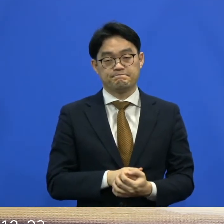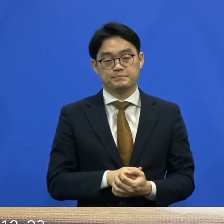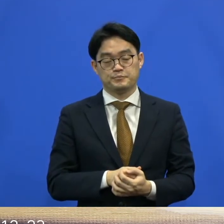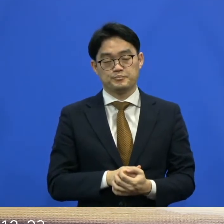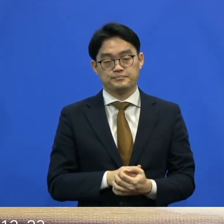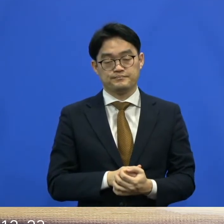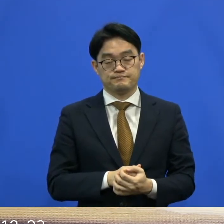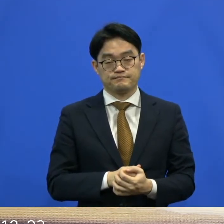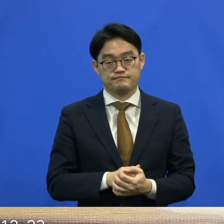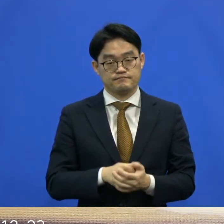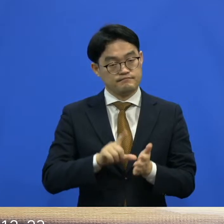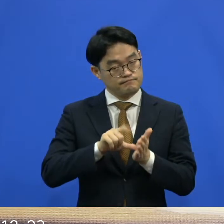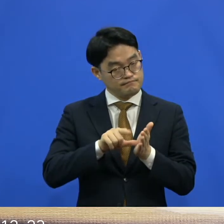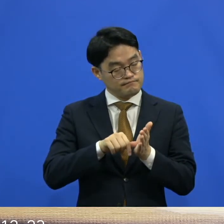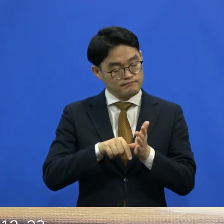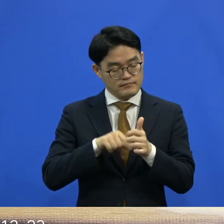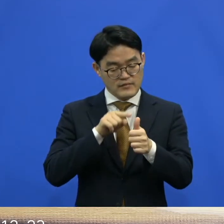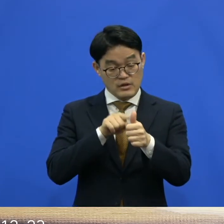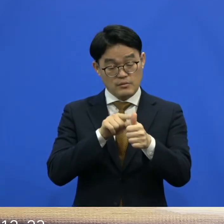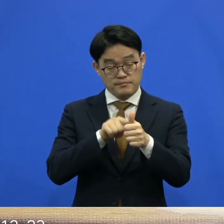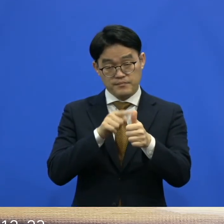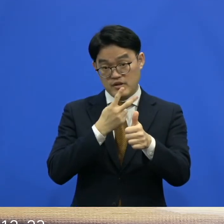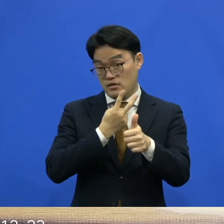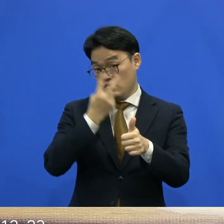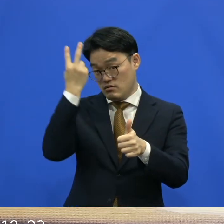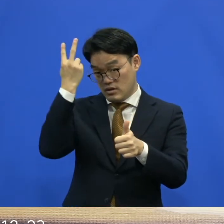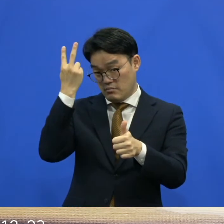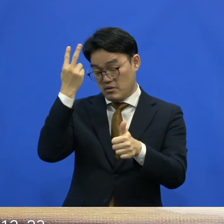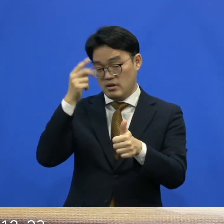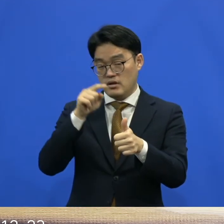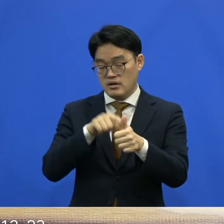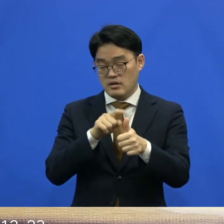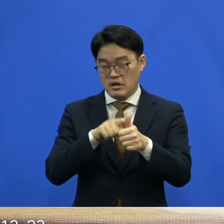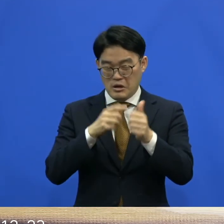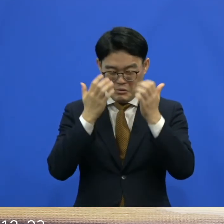시간은 요셉의 인생의 고통의 용광로 속으로 들어가는 것입니다.